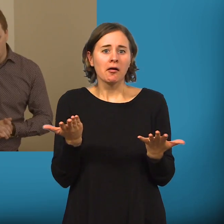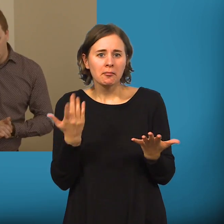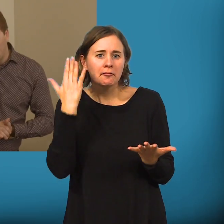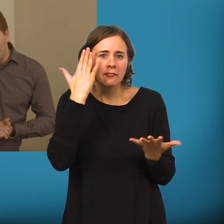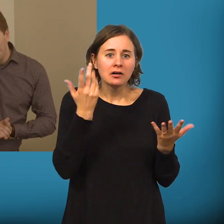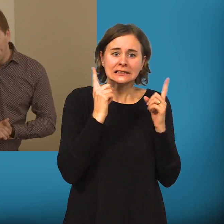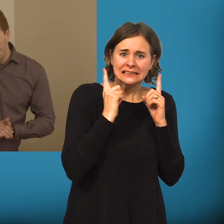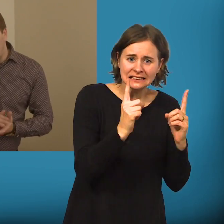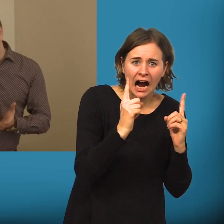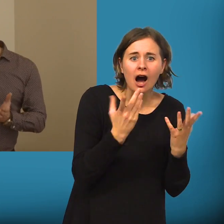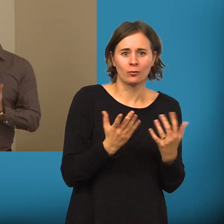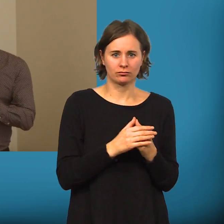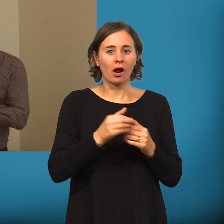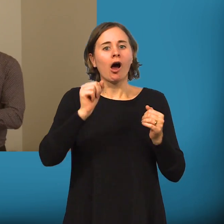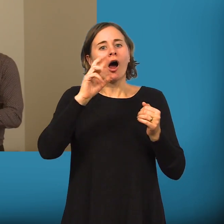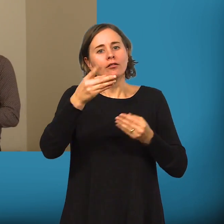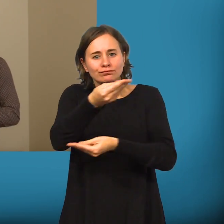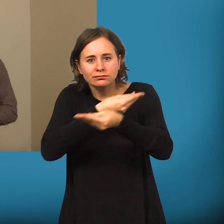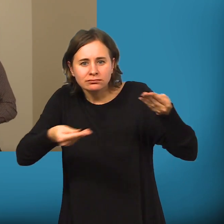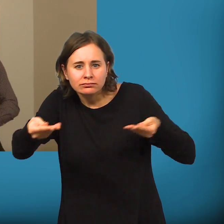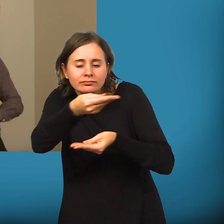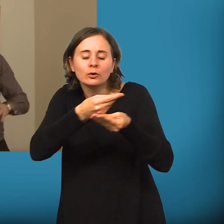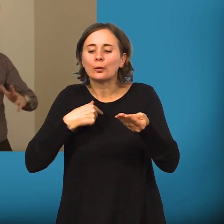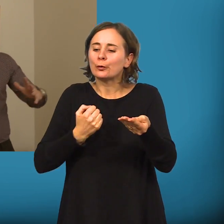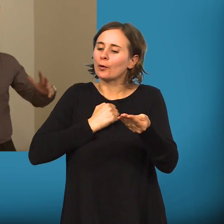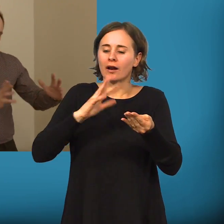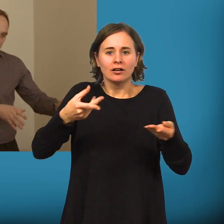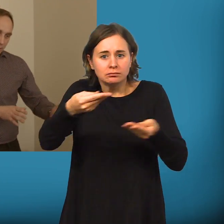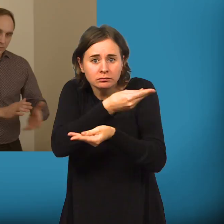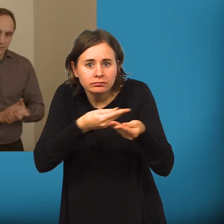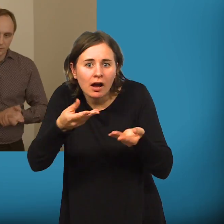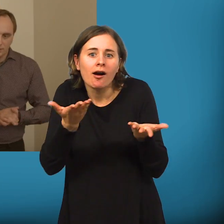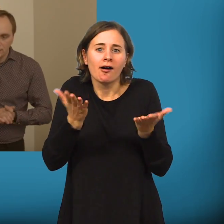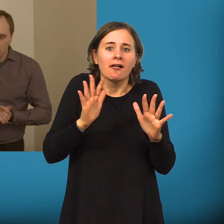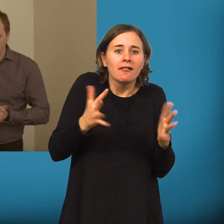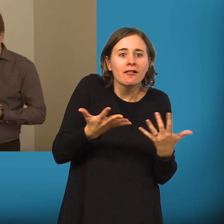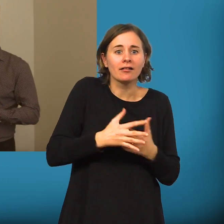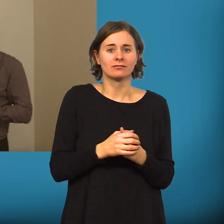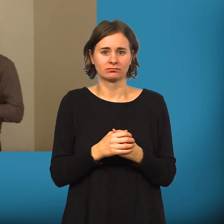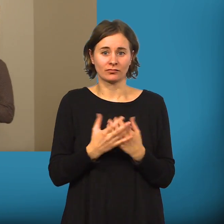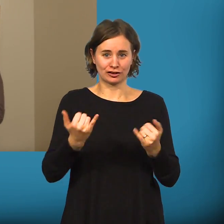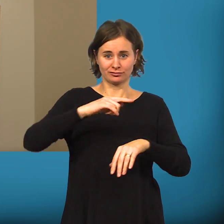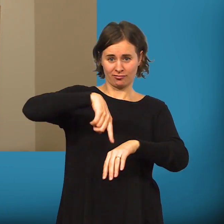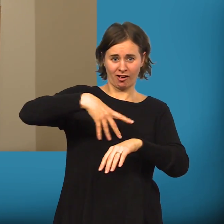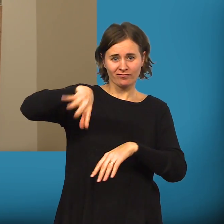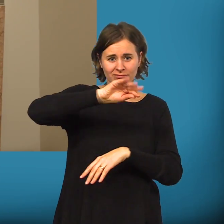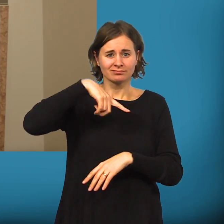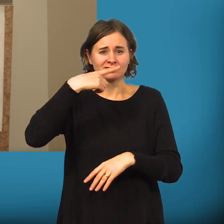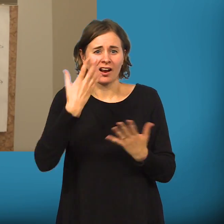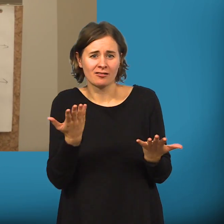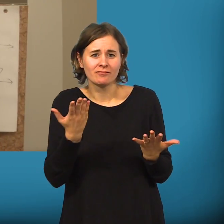atgal. Tai ar saugotis, ar dalintis viskuo, ką mes turime?